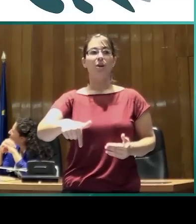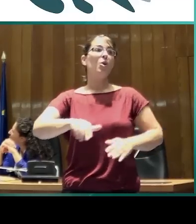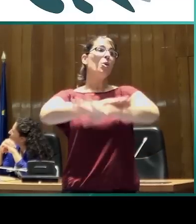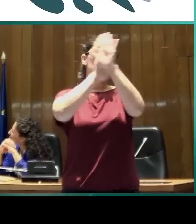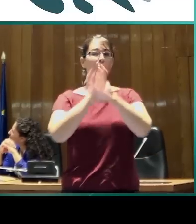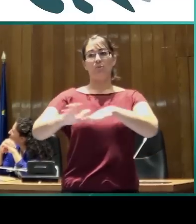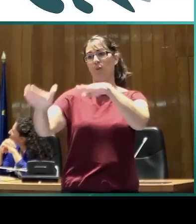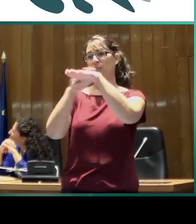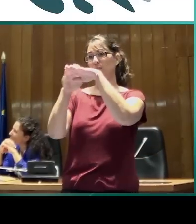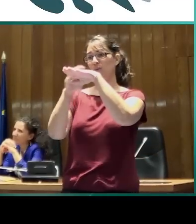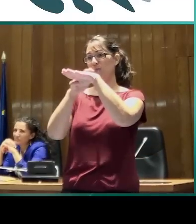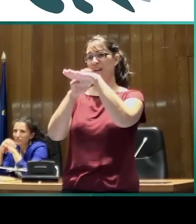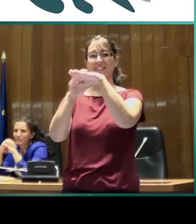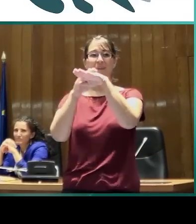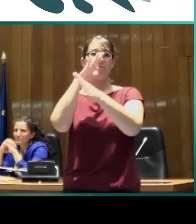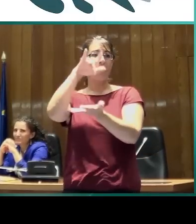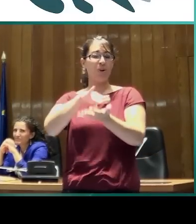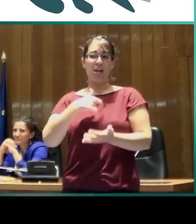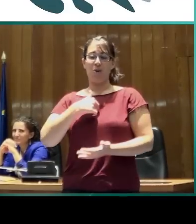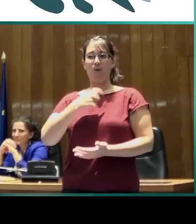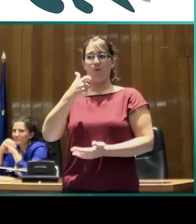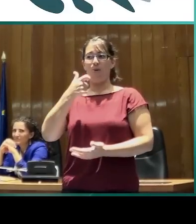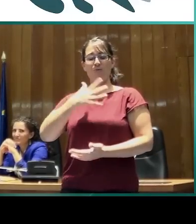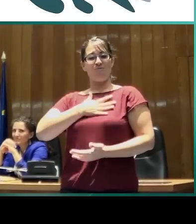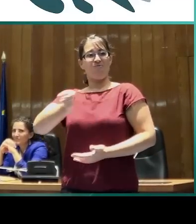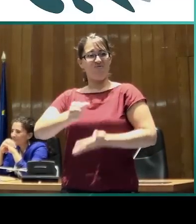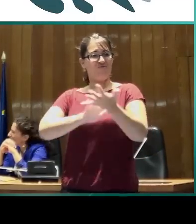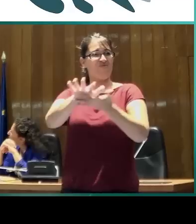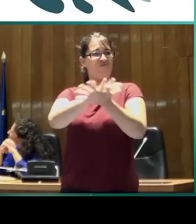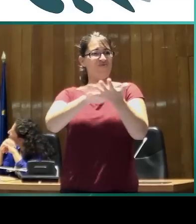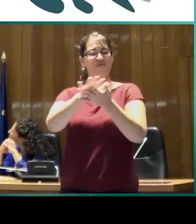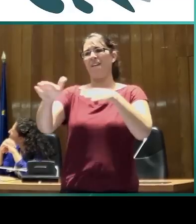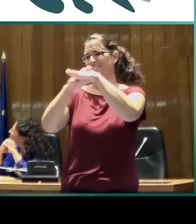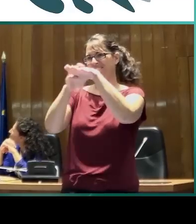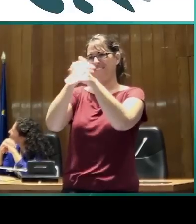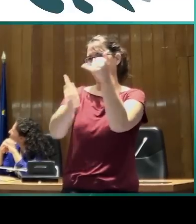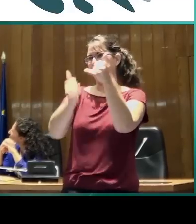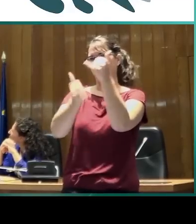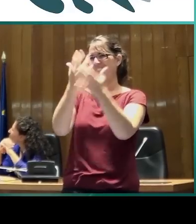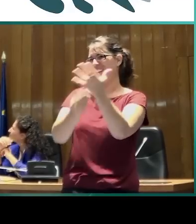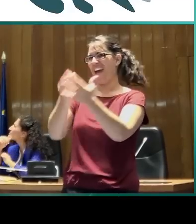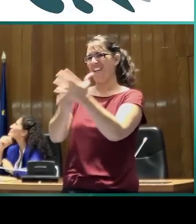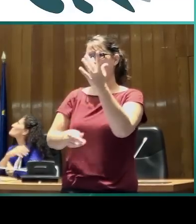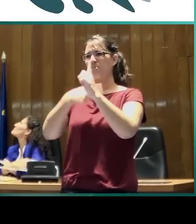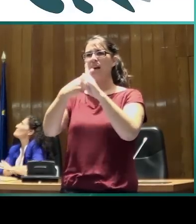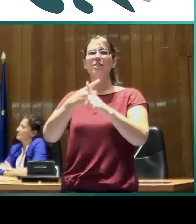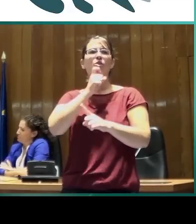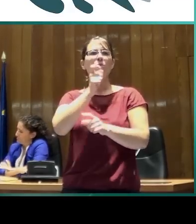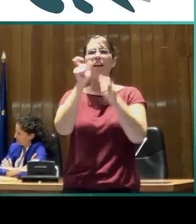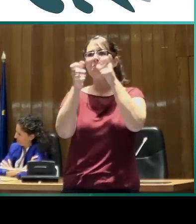disculpas por los errores cometidos en mi atrevida y arriesgada introducción signada, así como las expresiones y términos utilizados en este discurso.